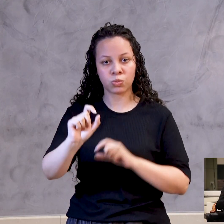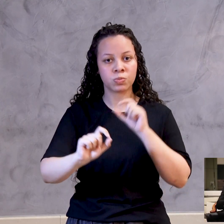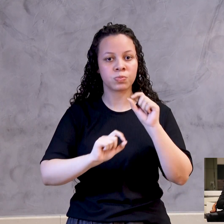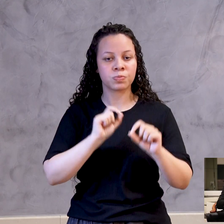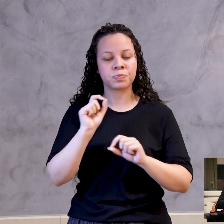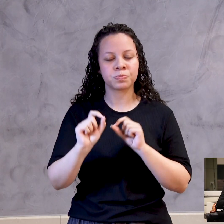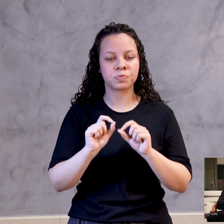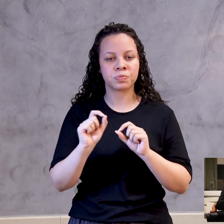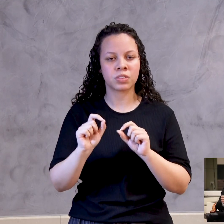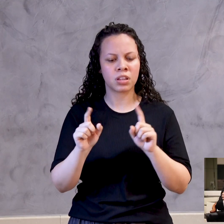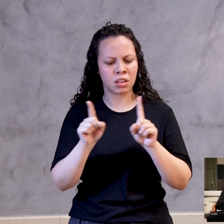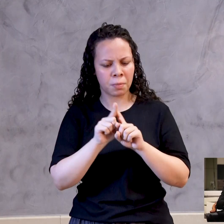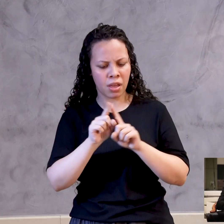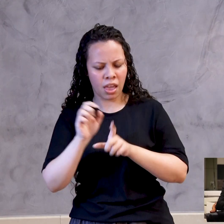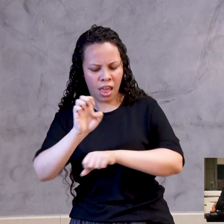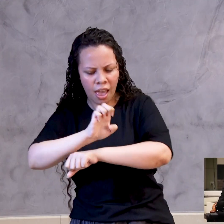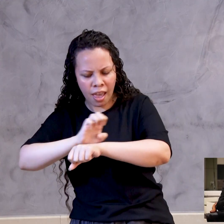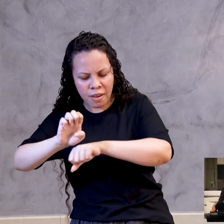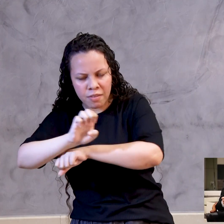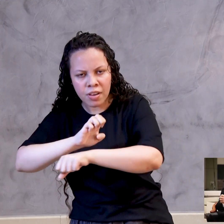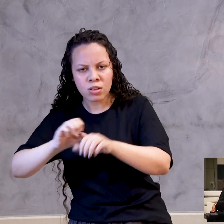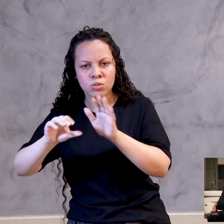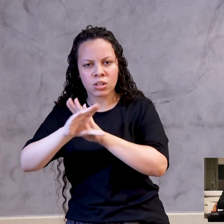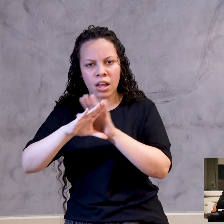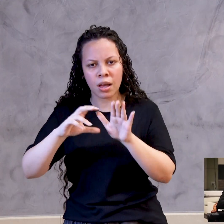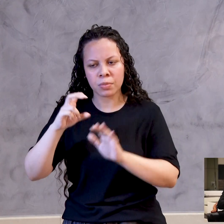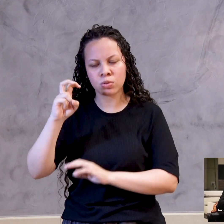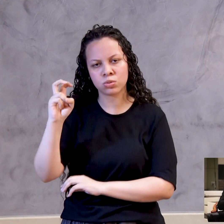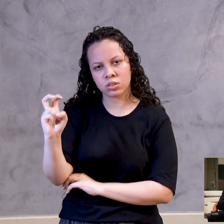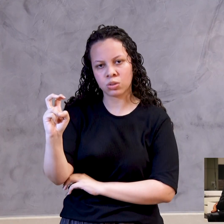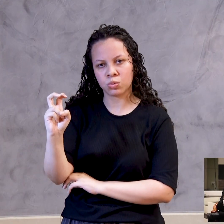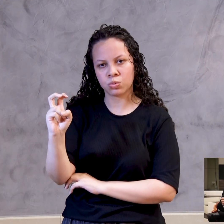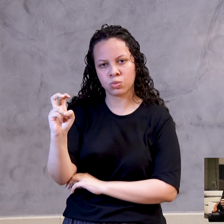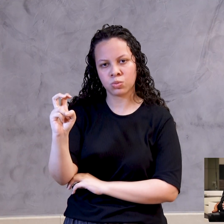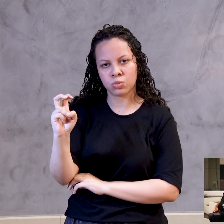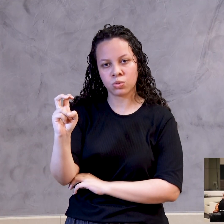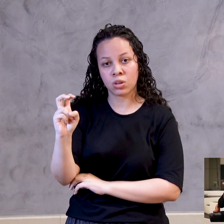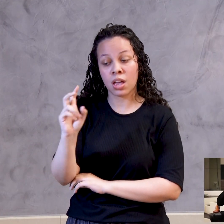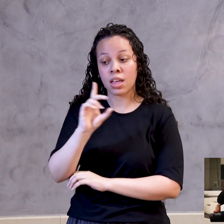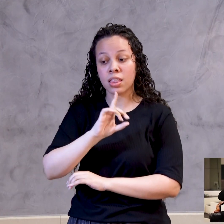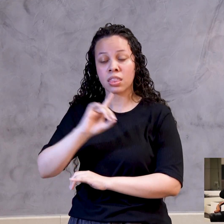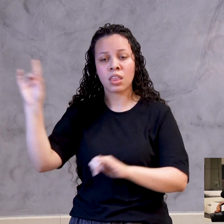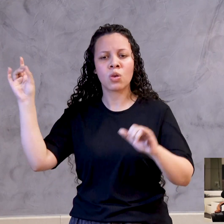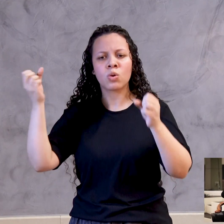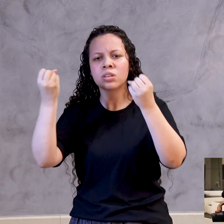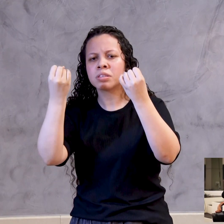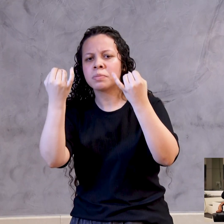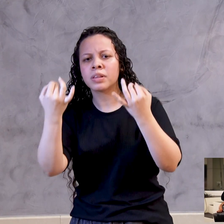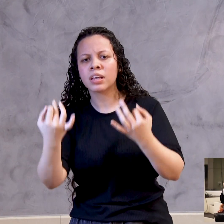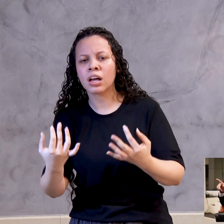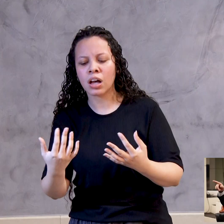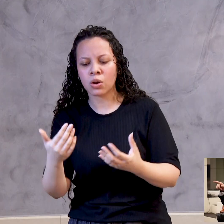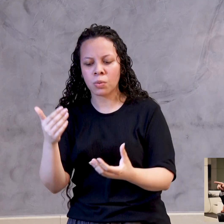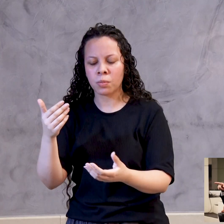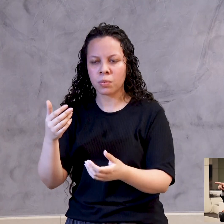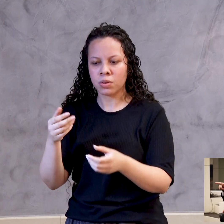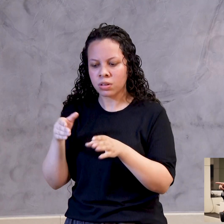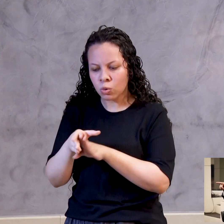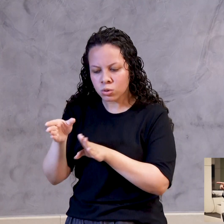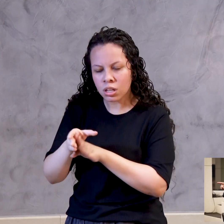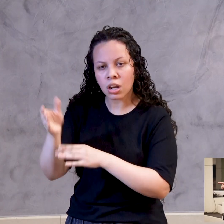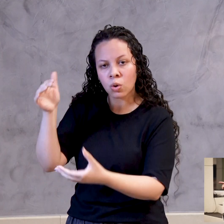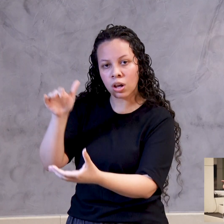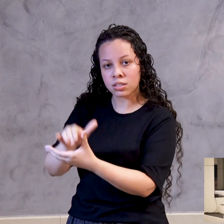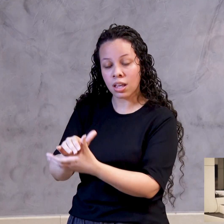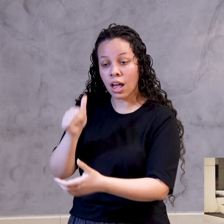tomar Efésios, capítulo 5, Deus falando aos casais, que a mulher seja submissa ao